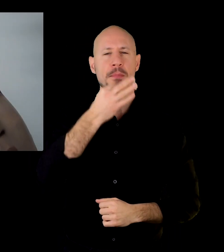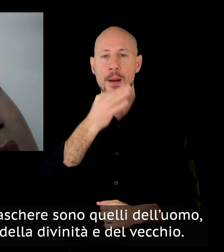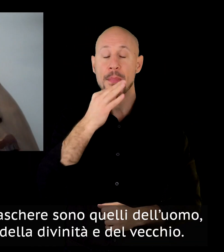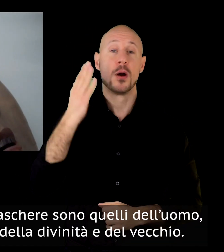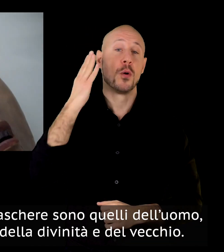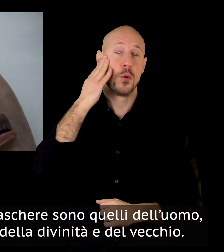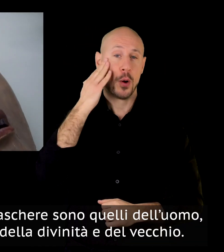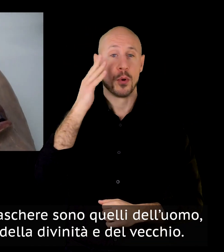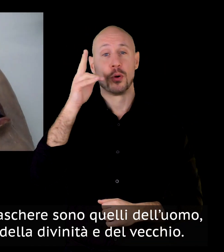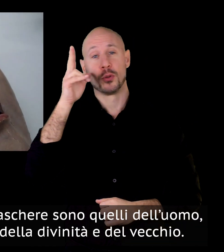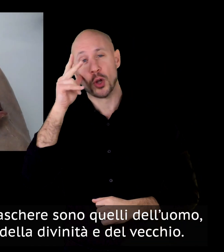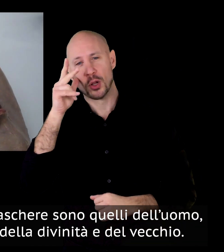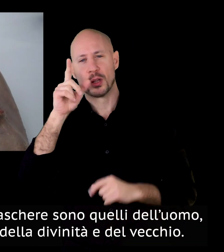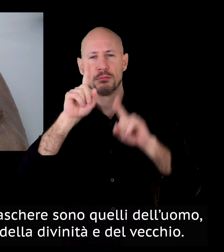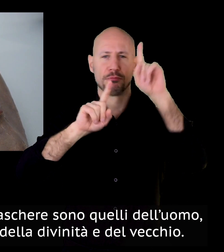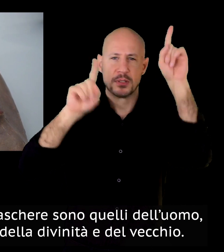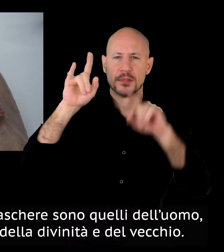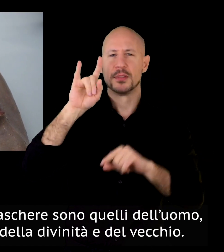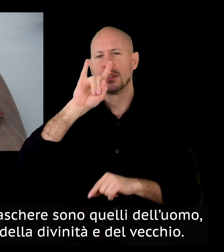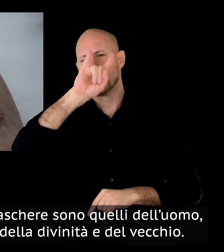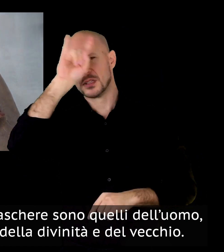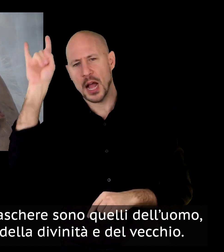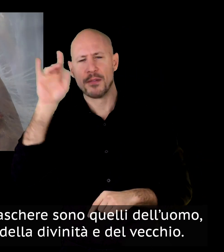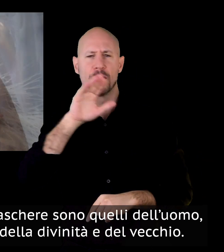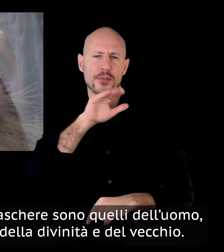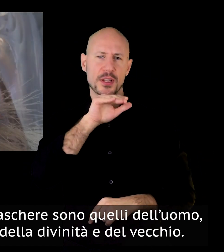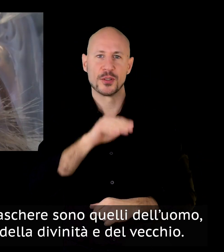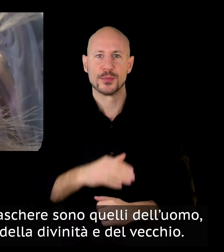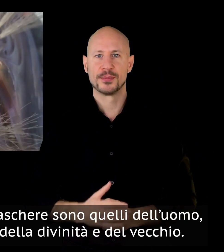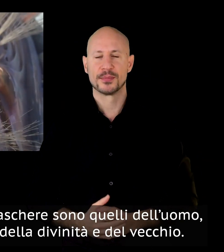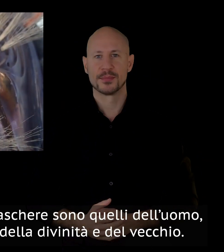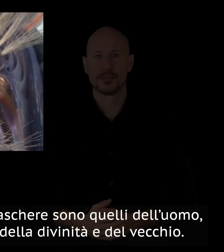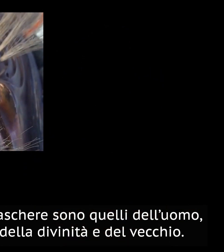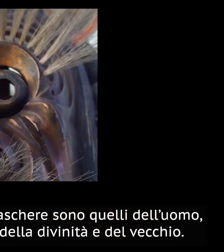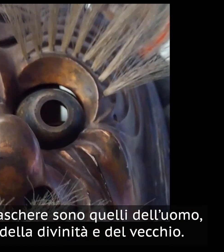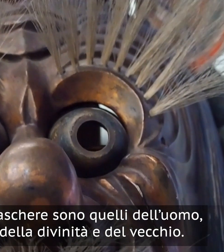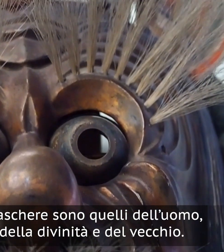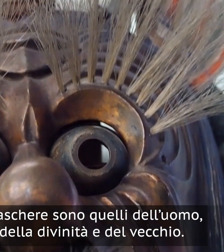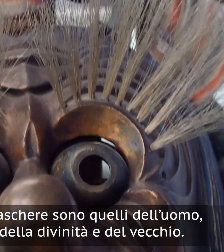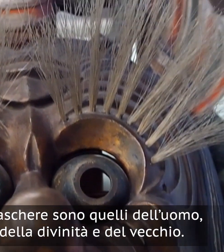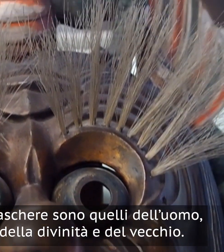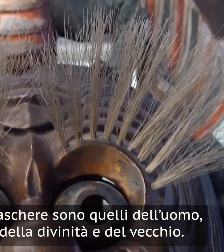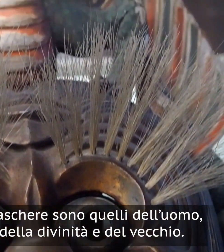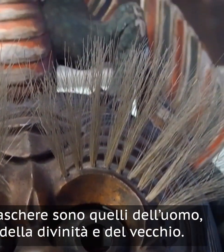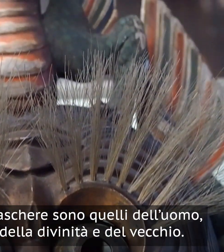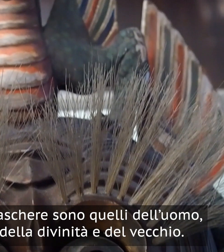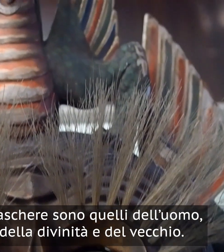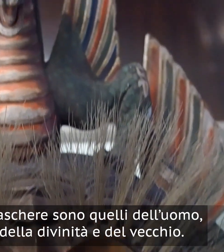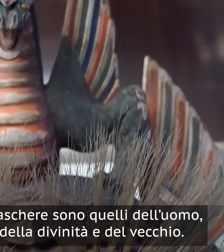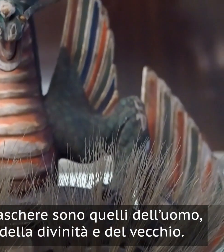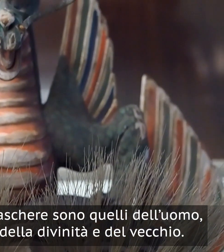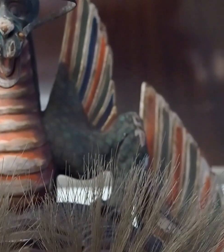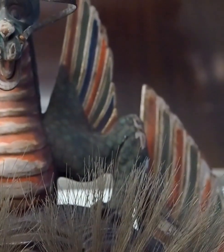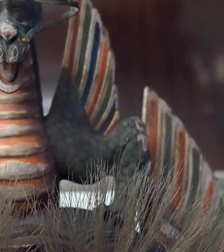i caratteri principali delle maschere sono quei luoghi della donna del debole comunità e del